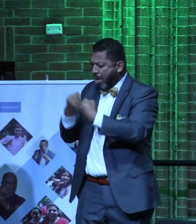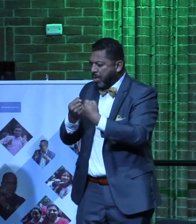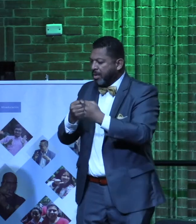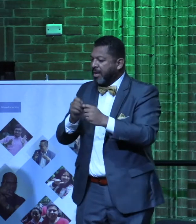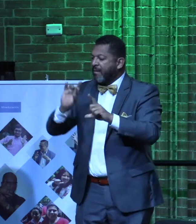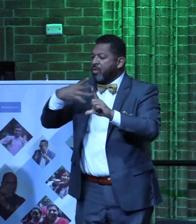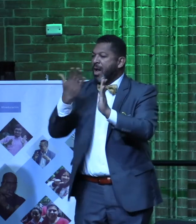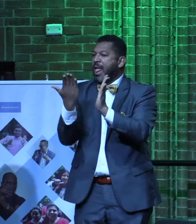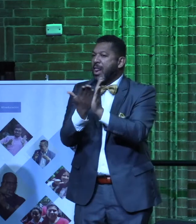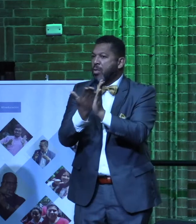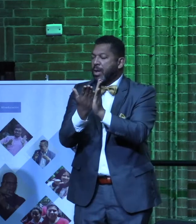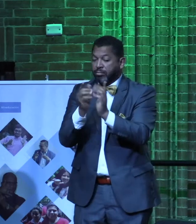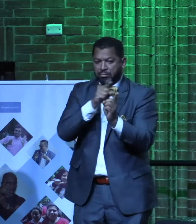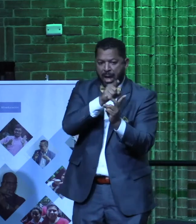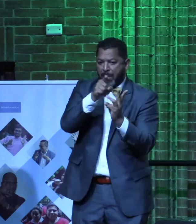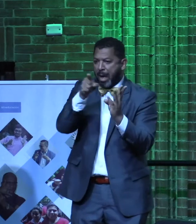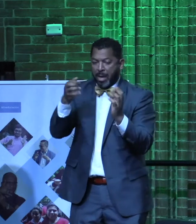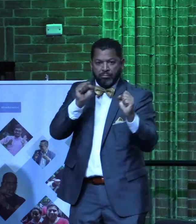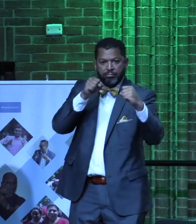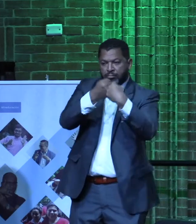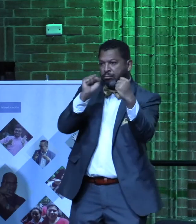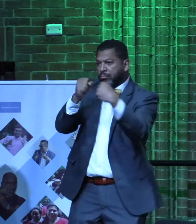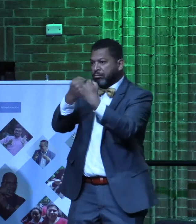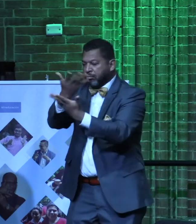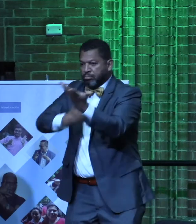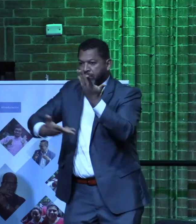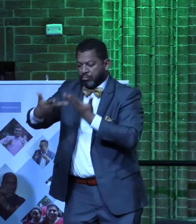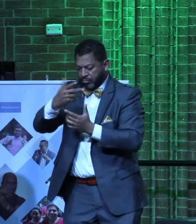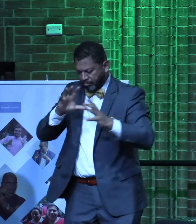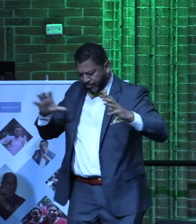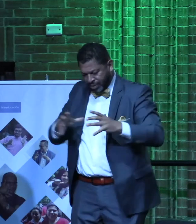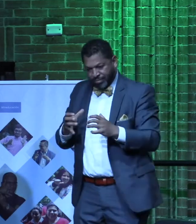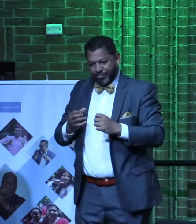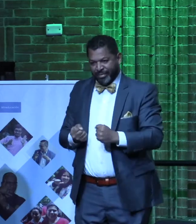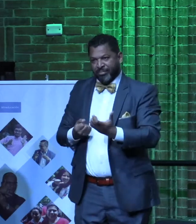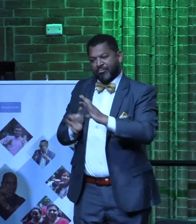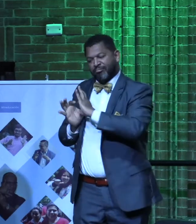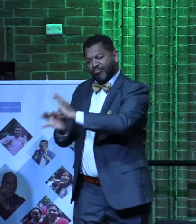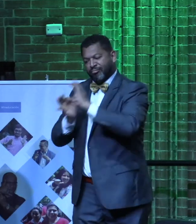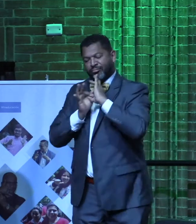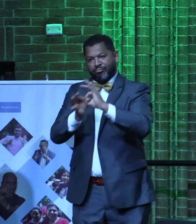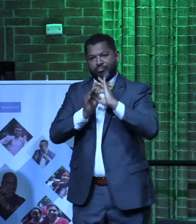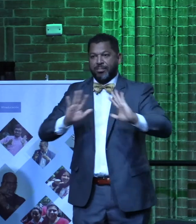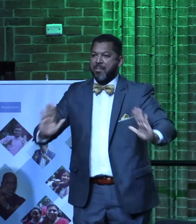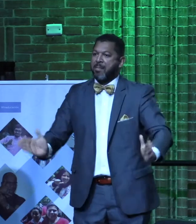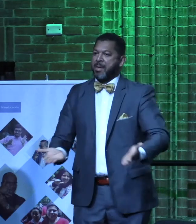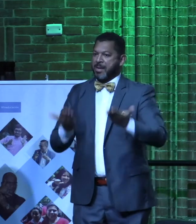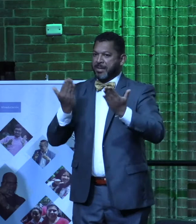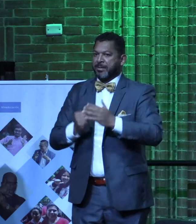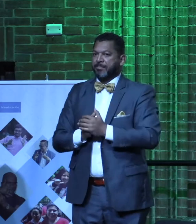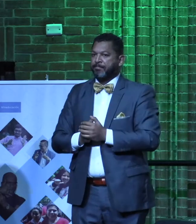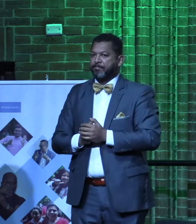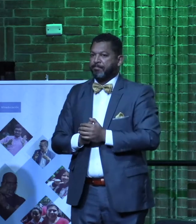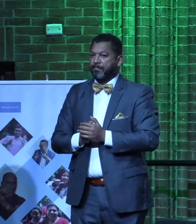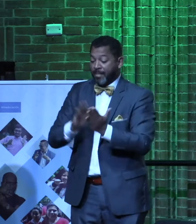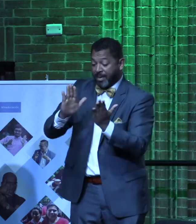Educa. Estamos diversificando nuestro pool, nuestro grupo de aliados institucionales. Frente a los documentos, por supuesto, teníamos